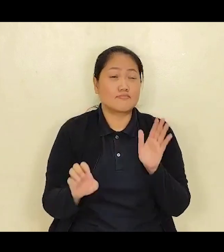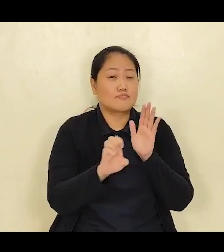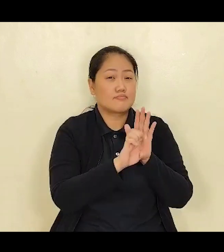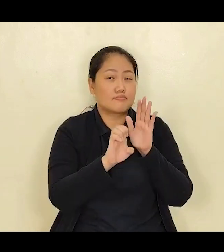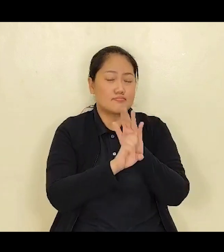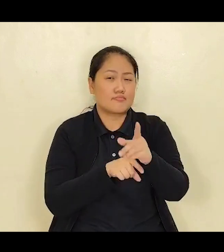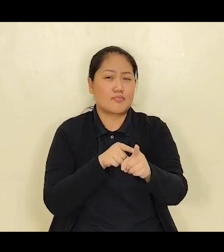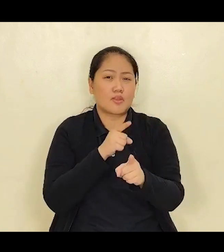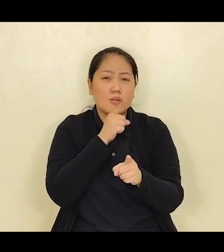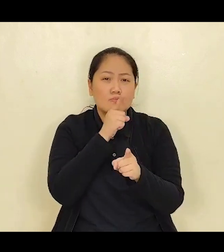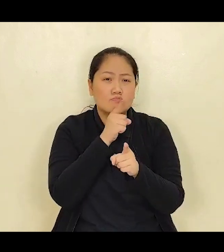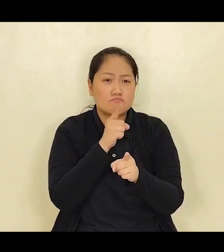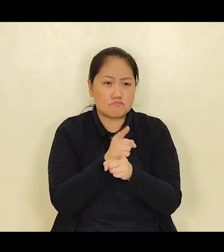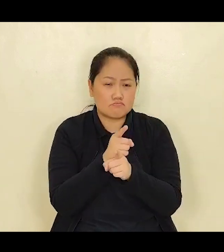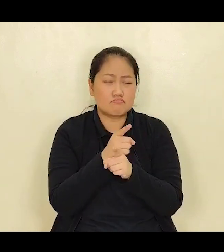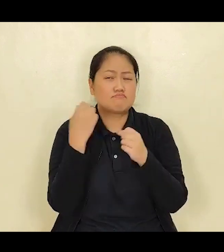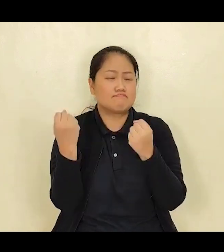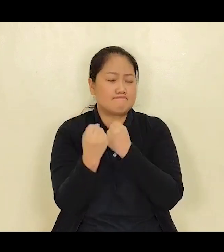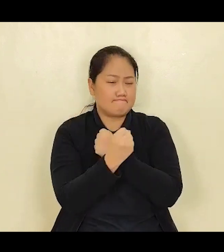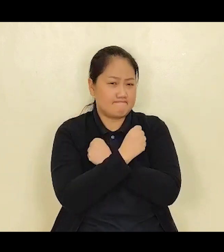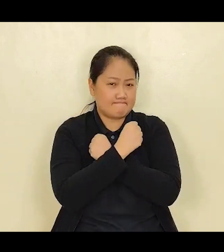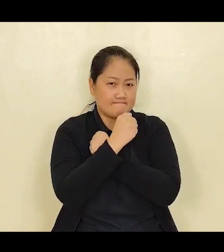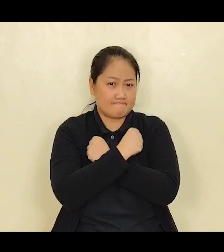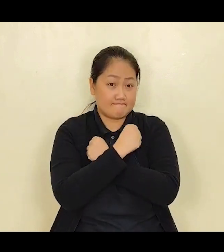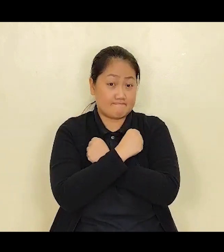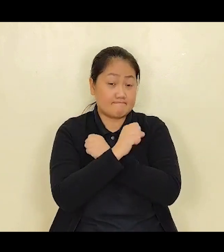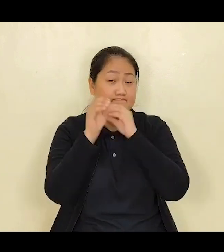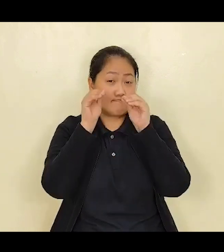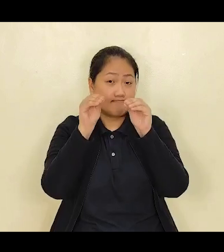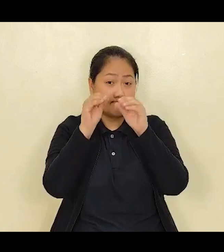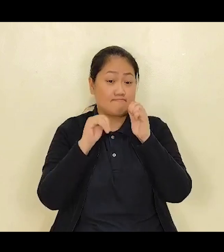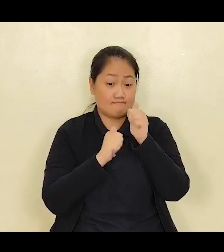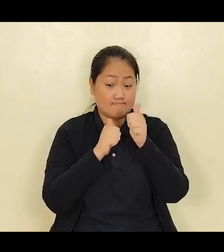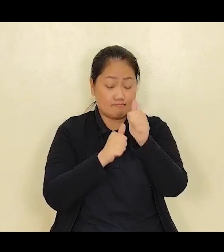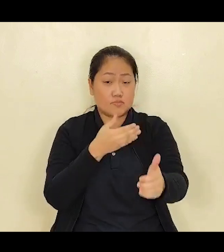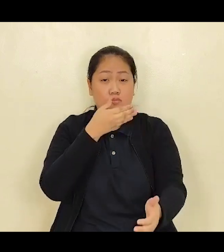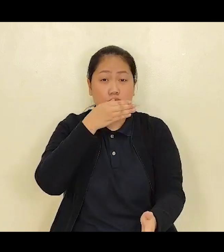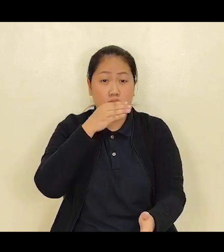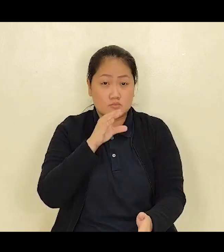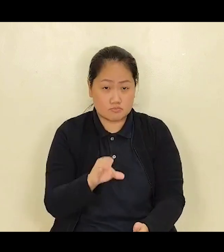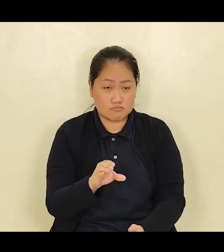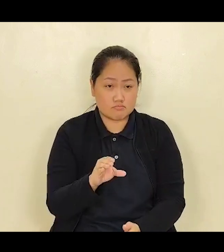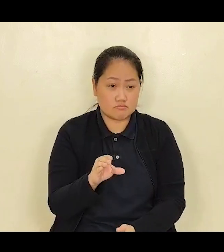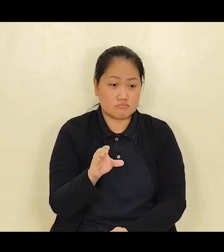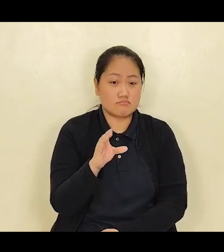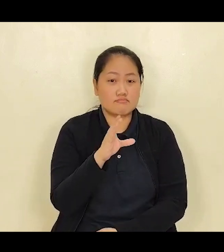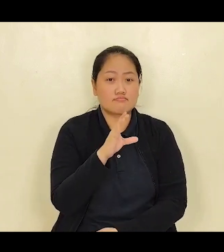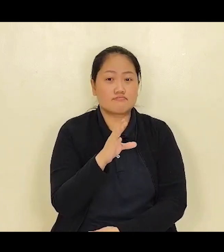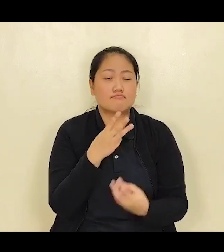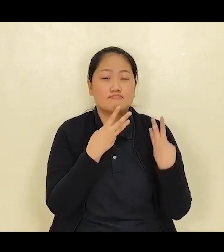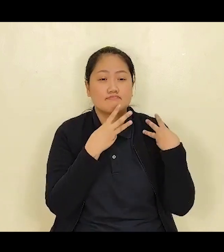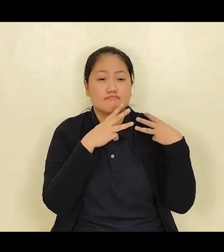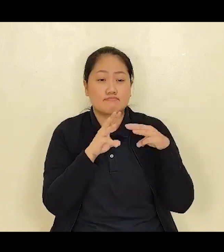exemplary human form ng pag-ibig. Nangaral siya na sundin ang kautusan habang tumatalima